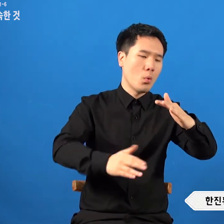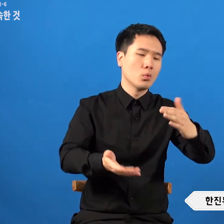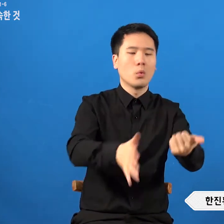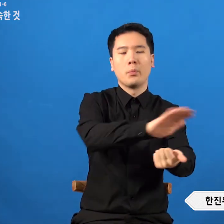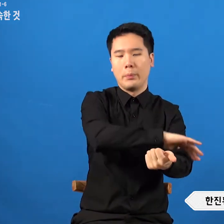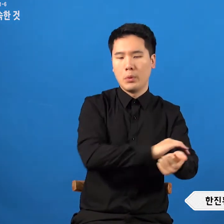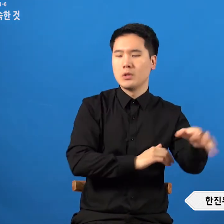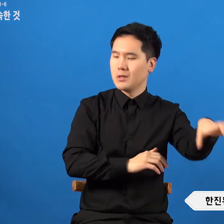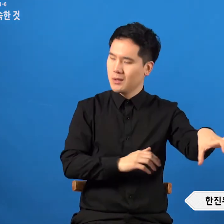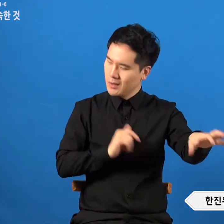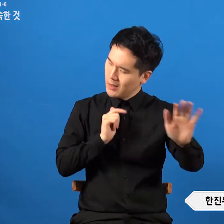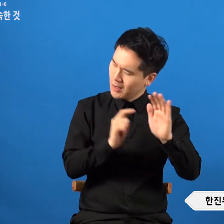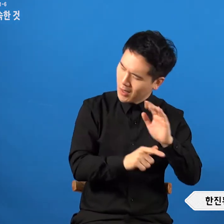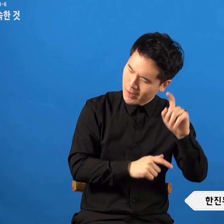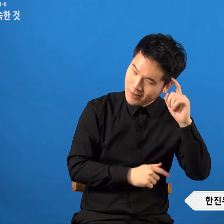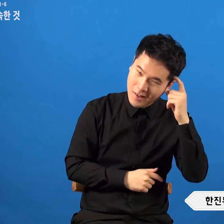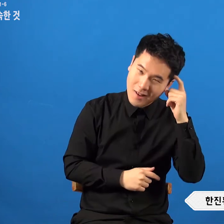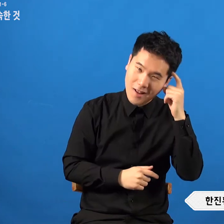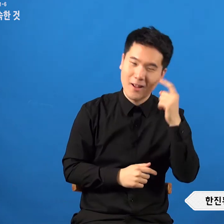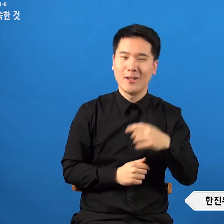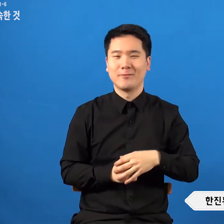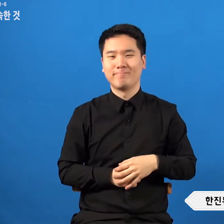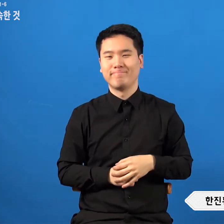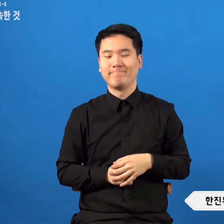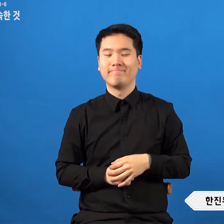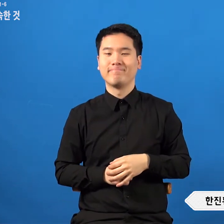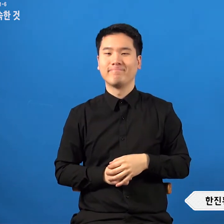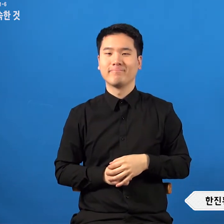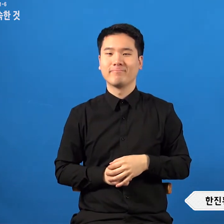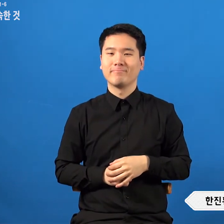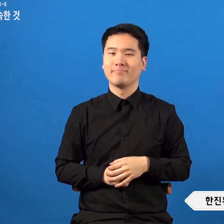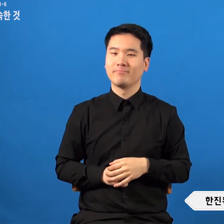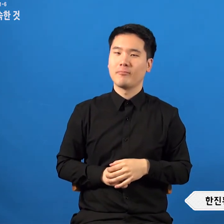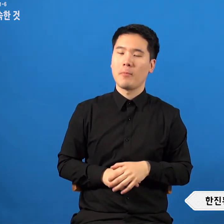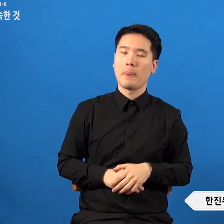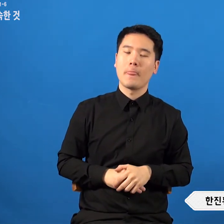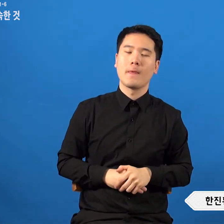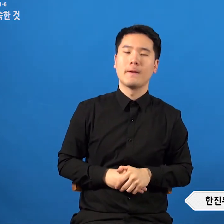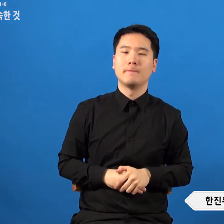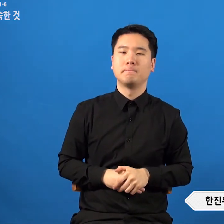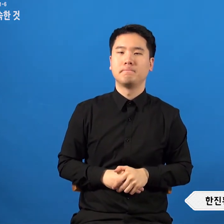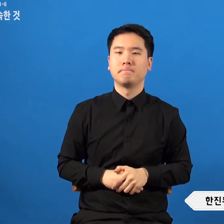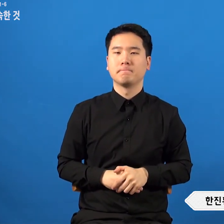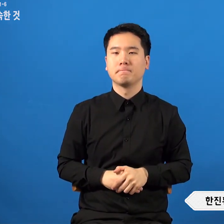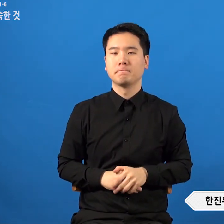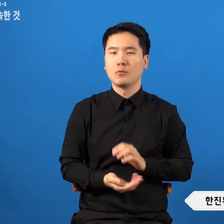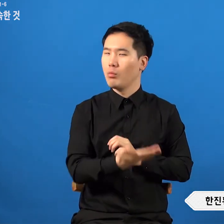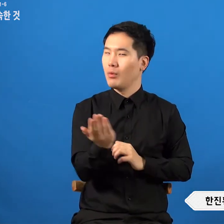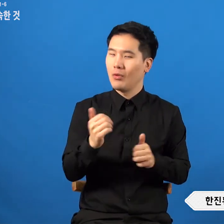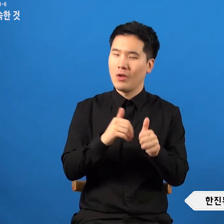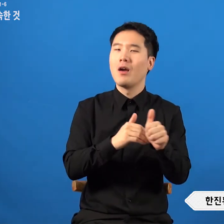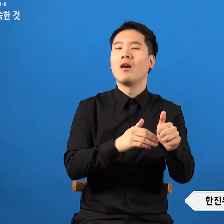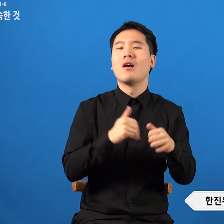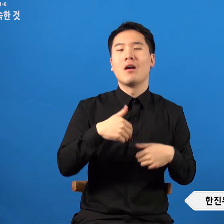싶습니다. 아니면 지역 전도부 팀이나 세계 선교위원들부터 한번 가보십시오.